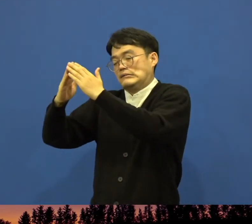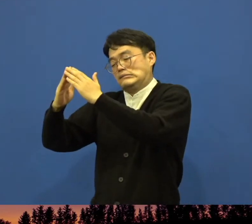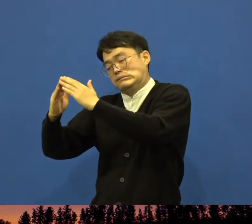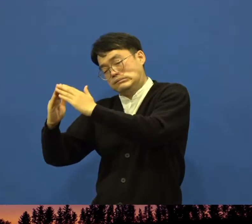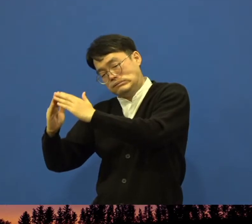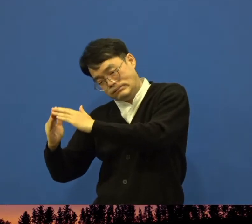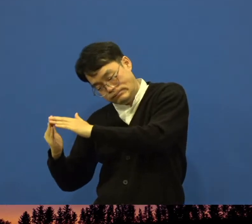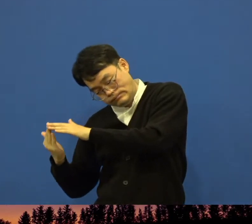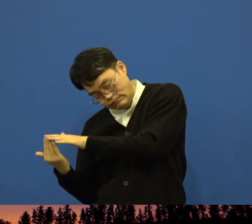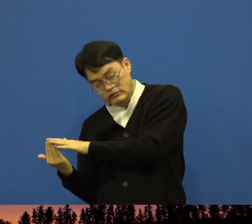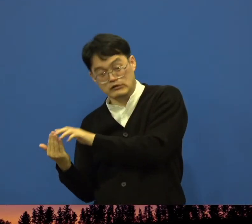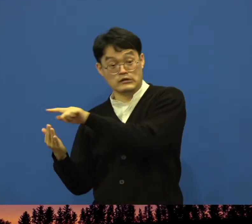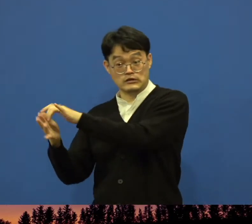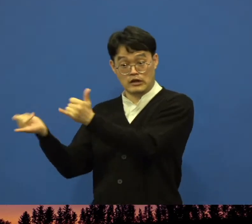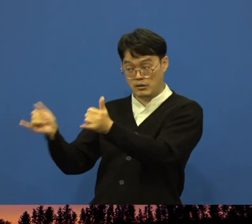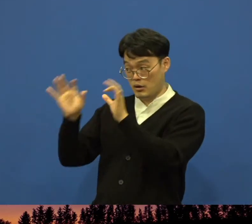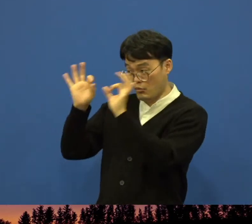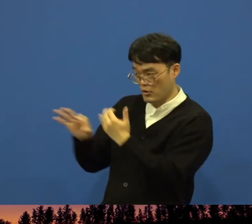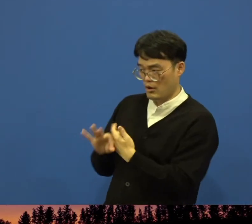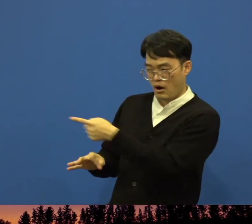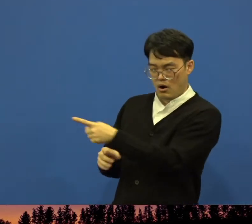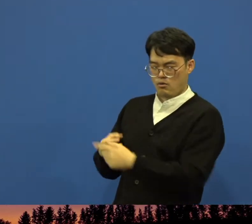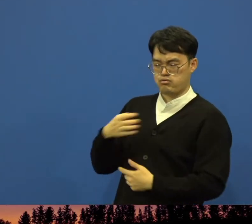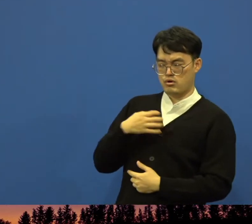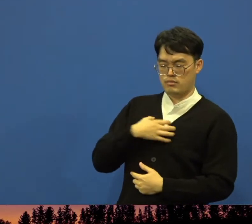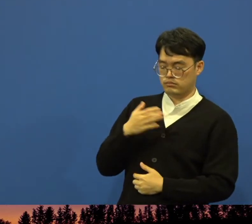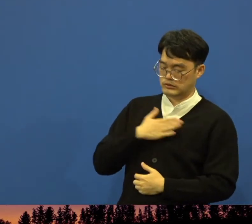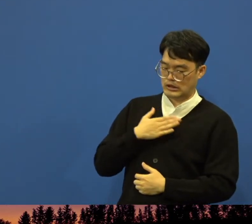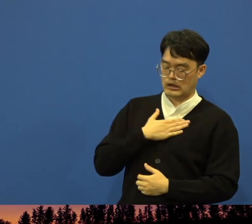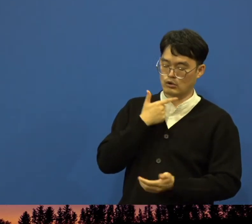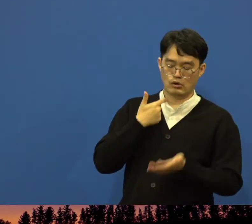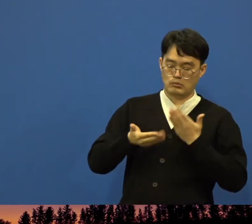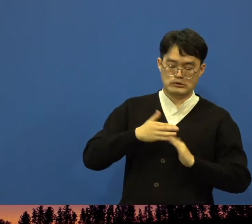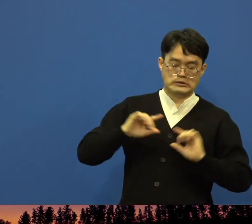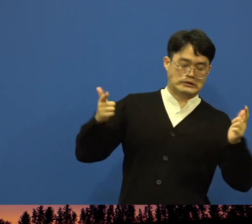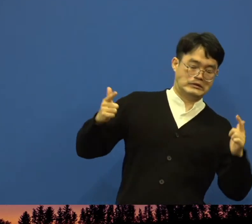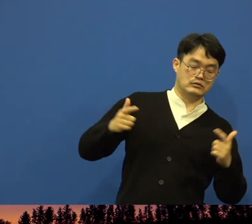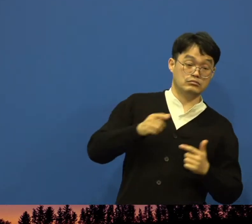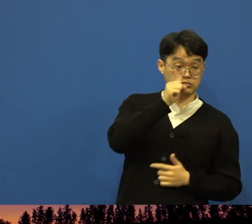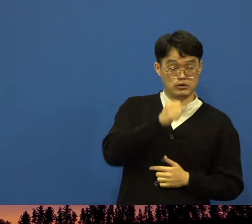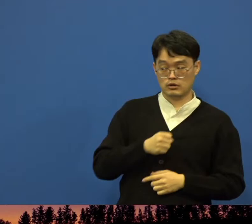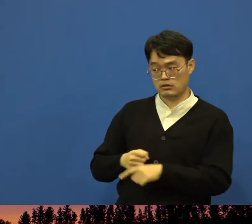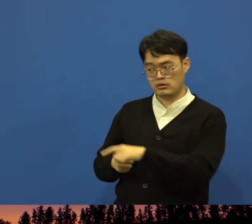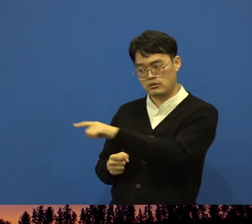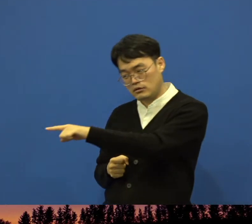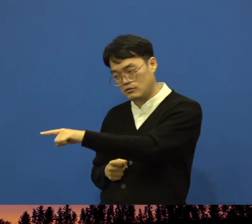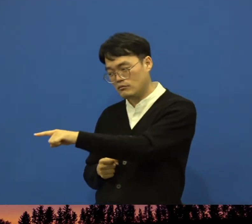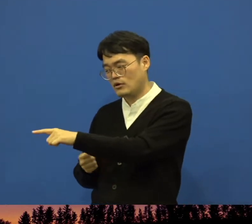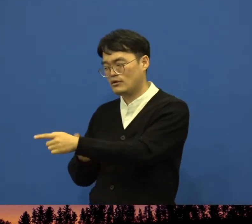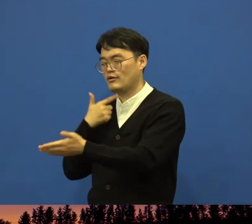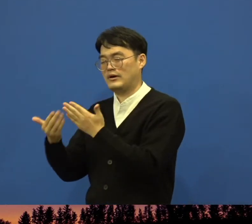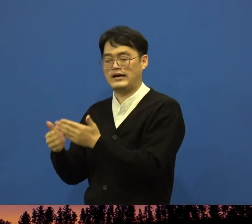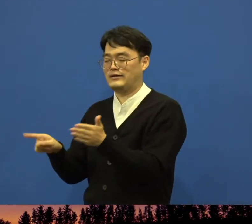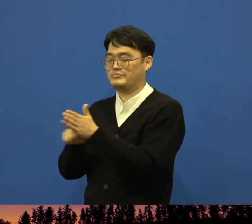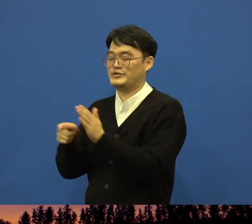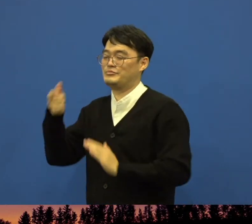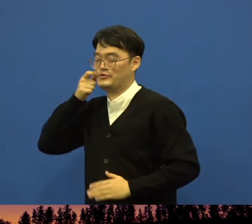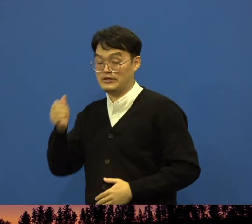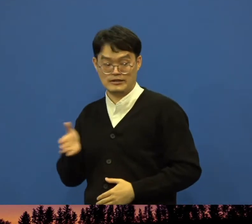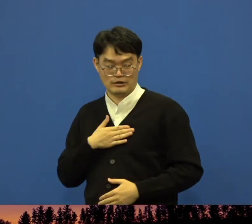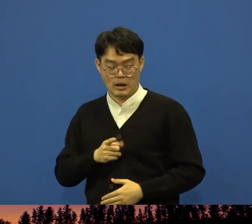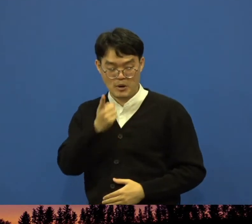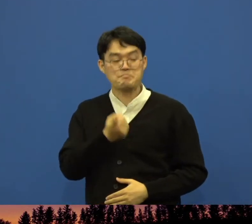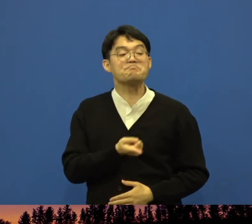위험한 거구나, 안 해야지, 이래야 되잖아요. 그걸 그 사람의 체험을 나의 체험으로 받아들이면 되는 거죠. 그죠?